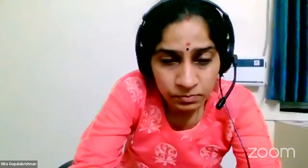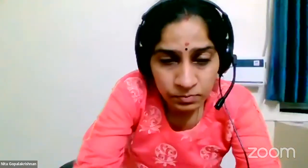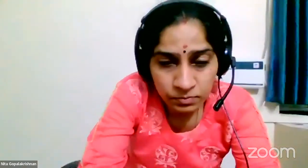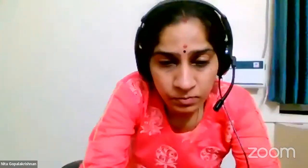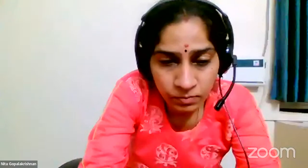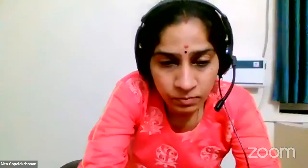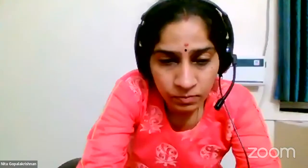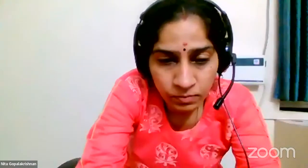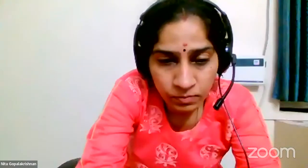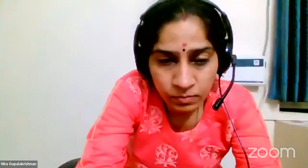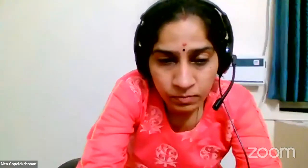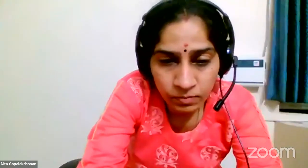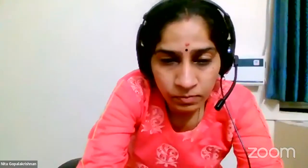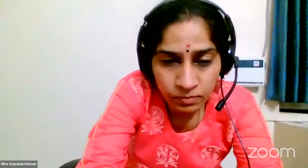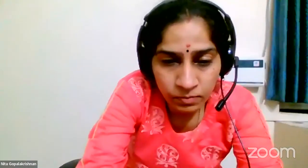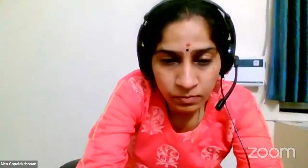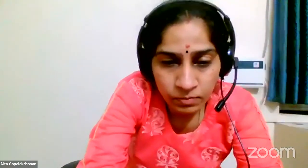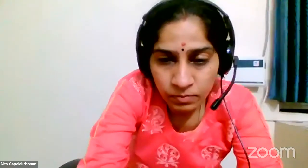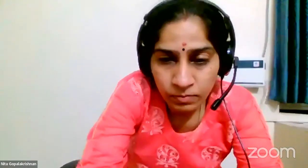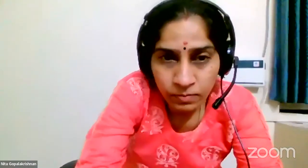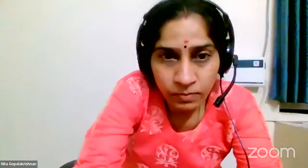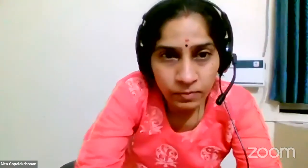क्षत्रिय,